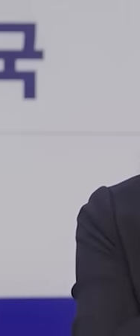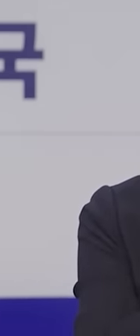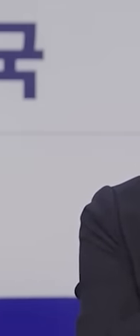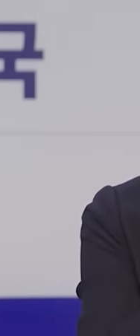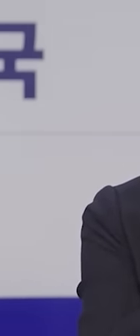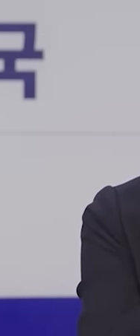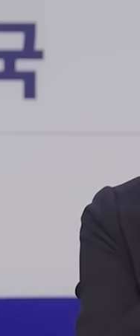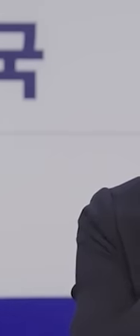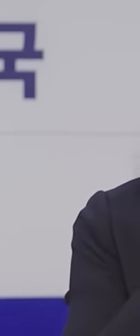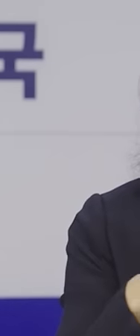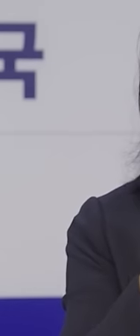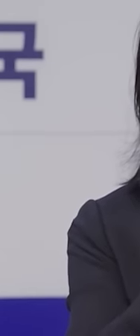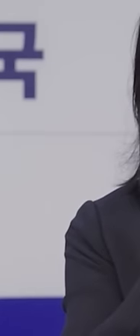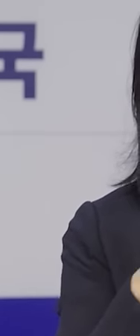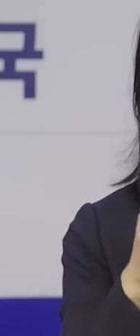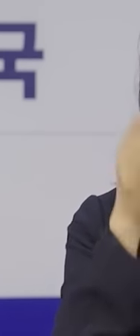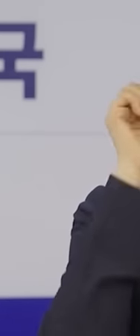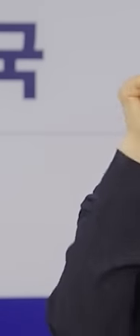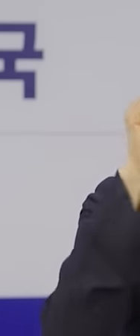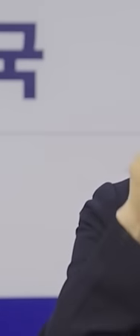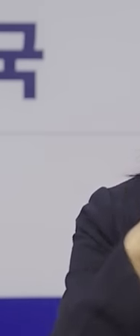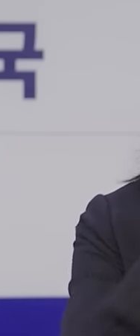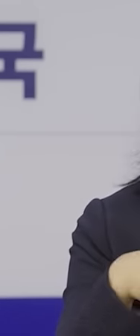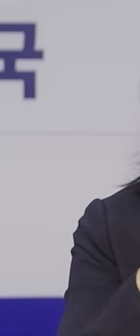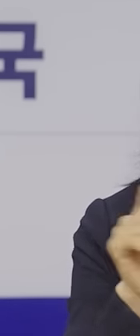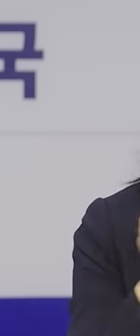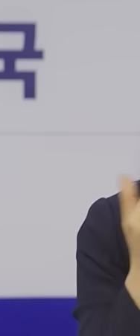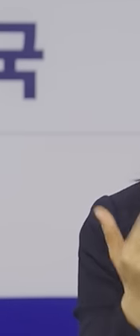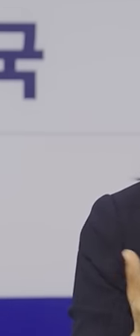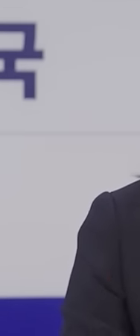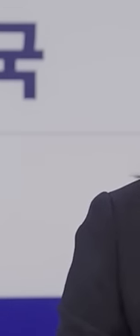전략으로 나가실 수